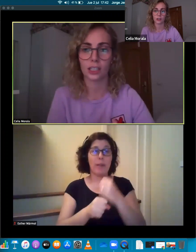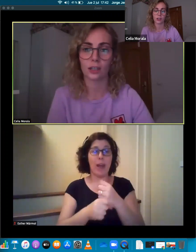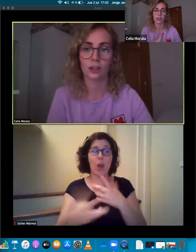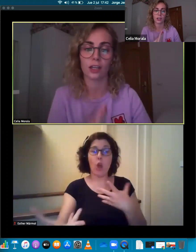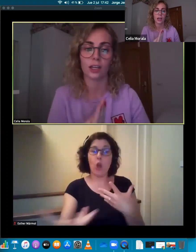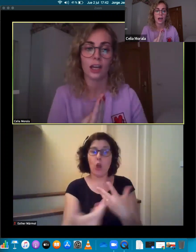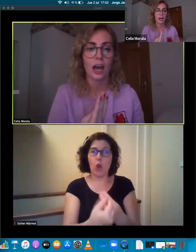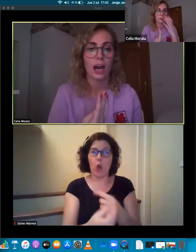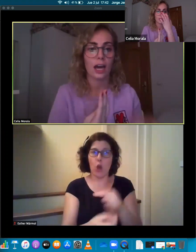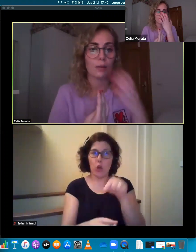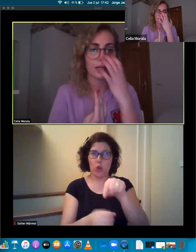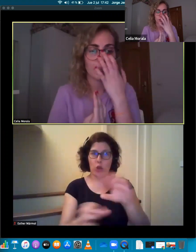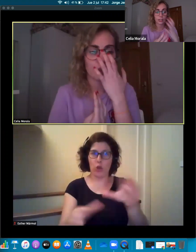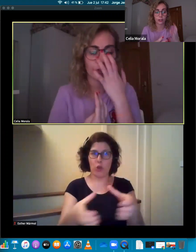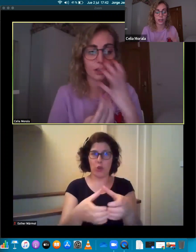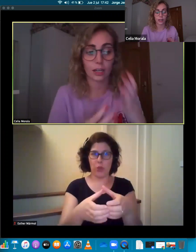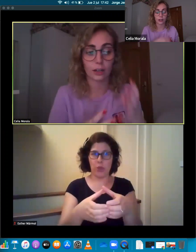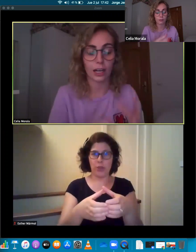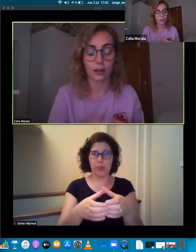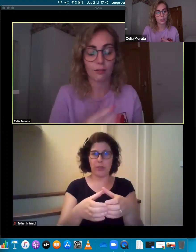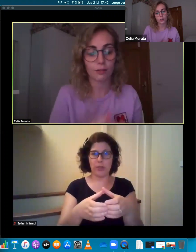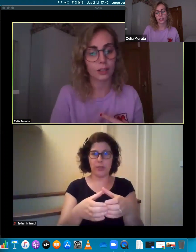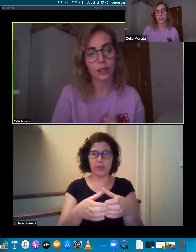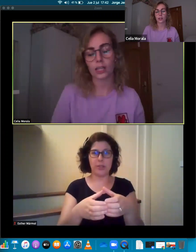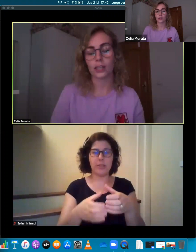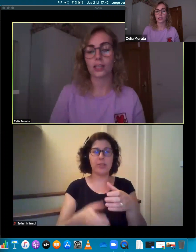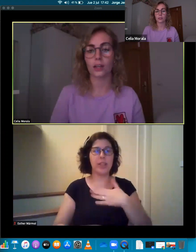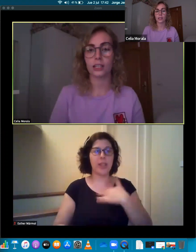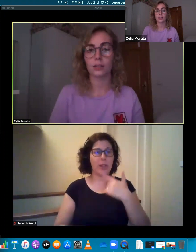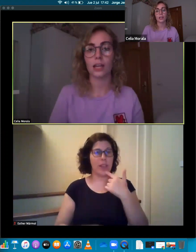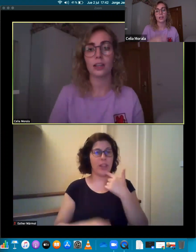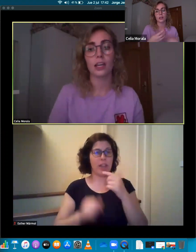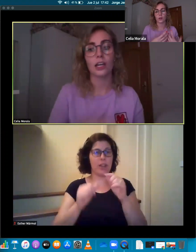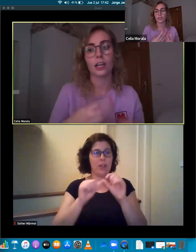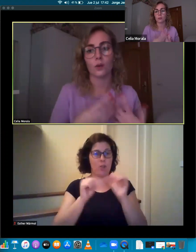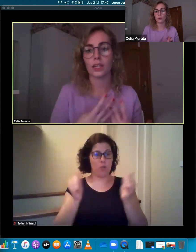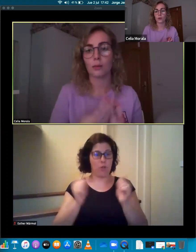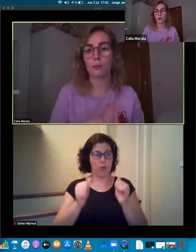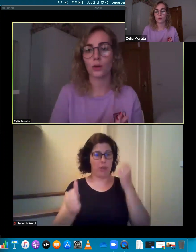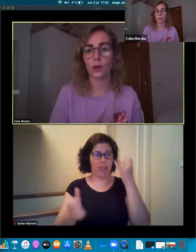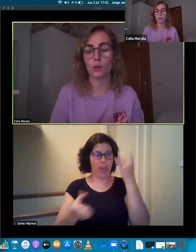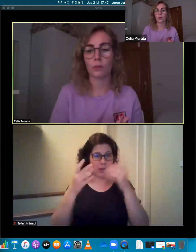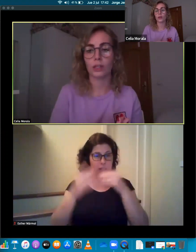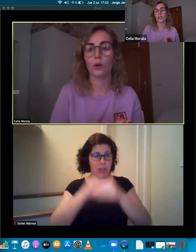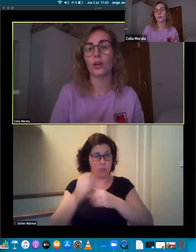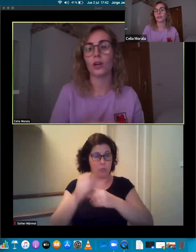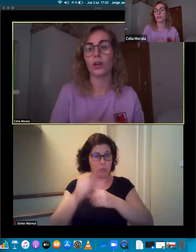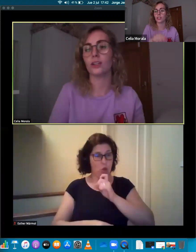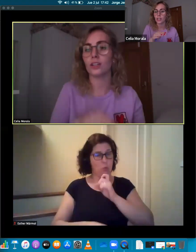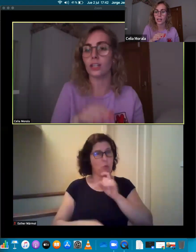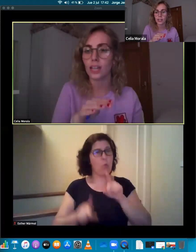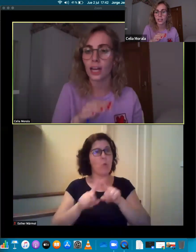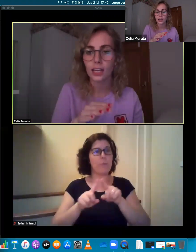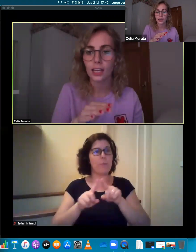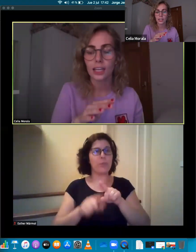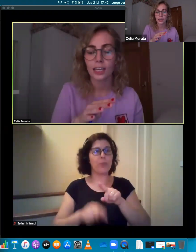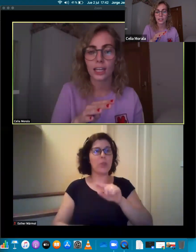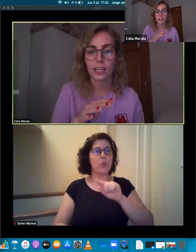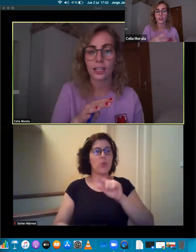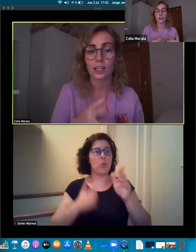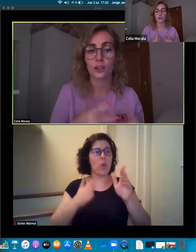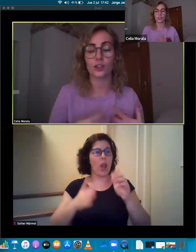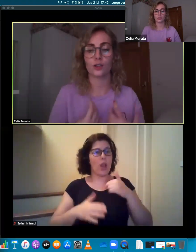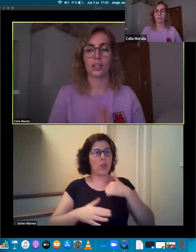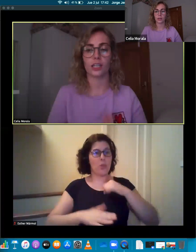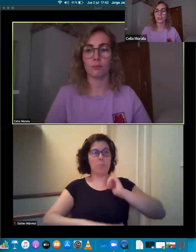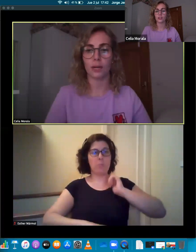decir, a la hora de enfrentarnos al desarrollo de la actividad, que no haya tampoco en ningún momento una superioridad, decir